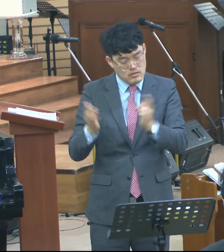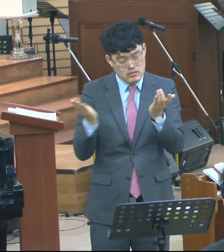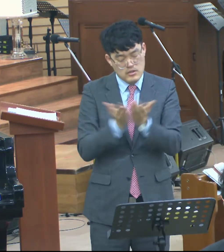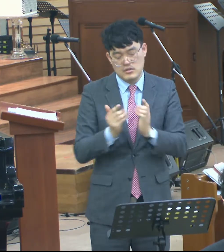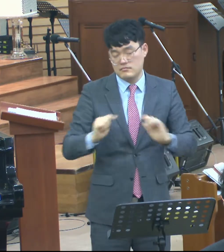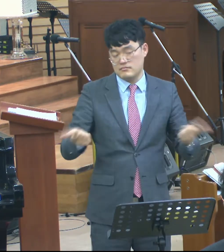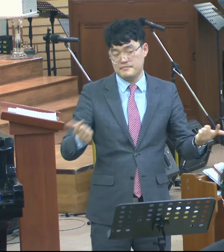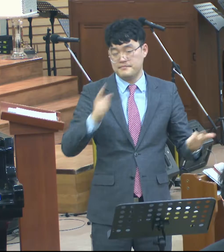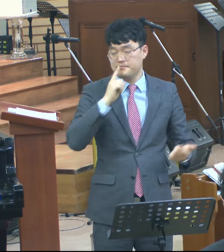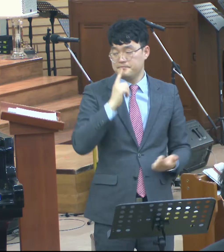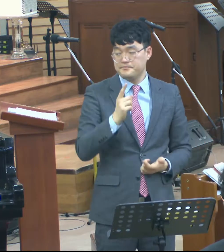거예요.